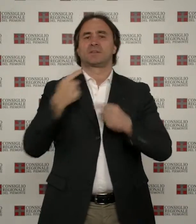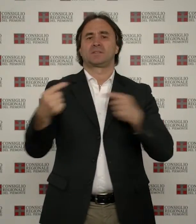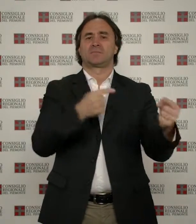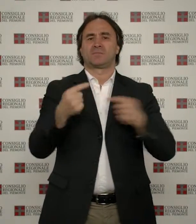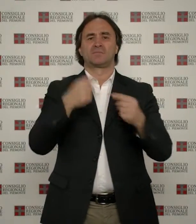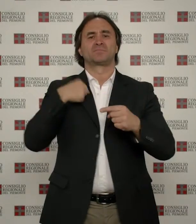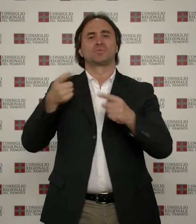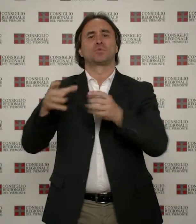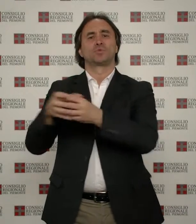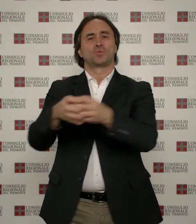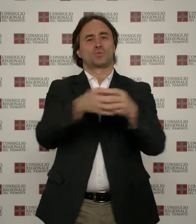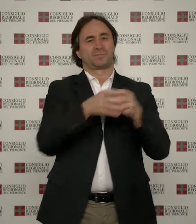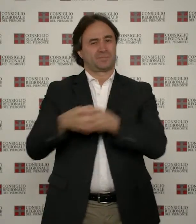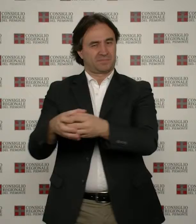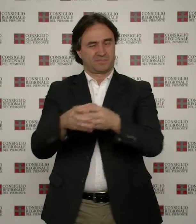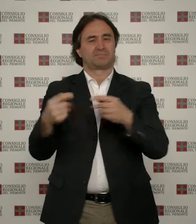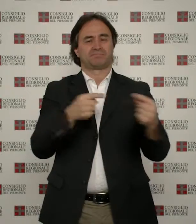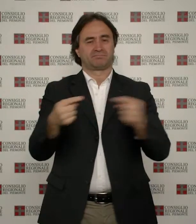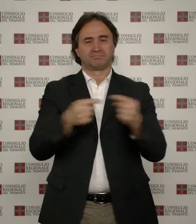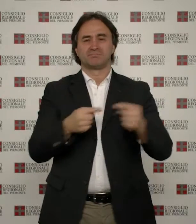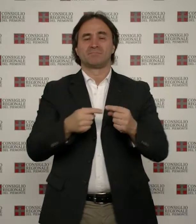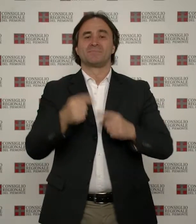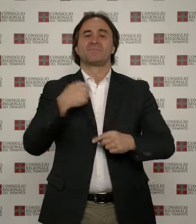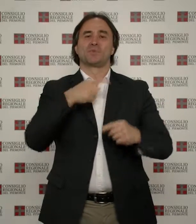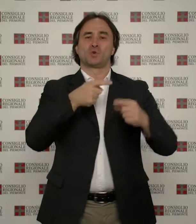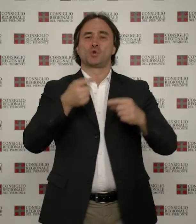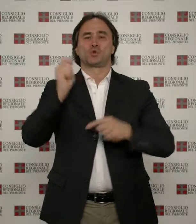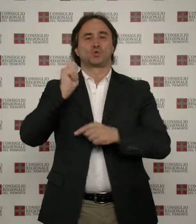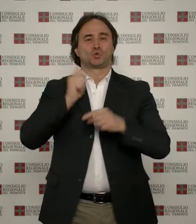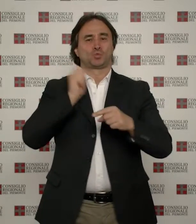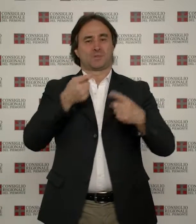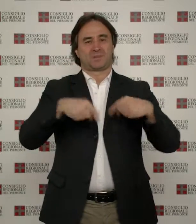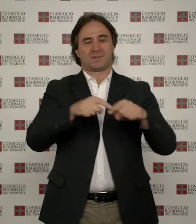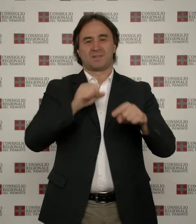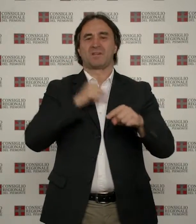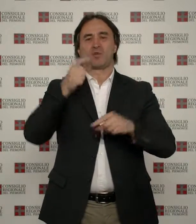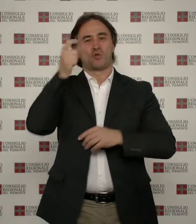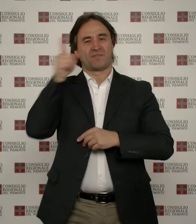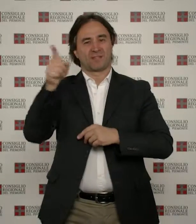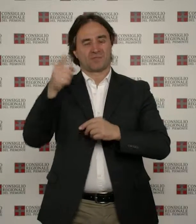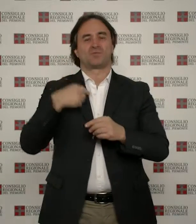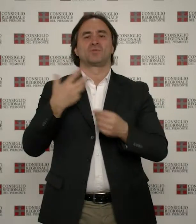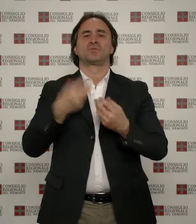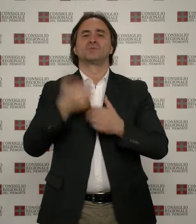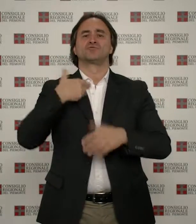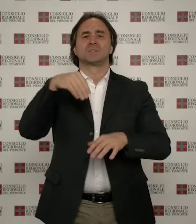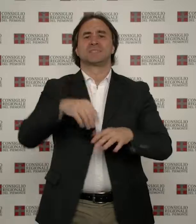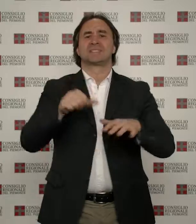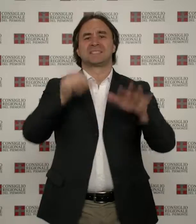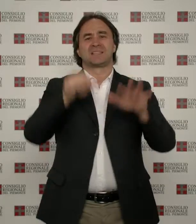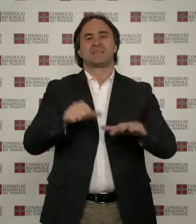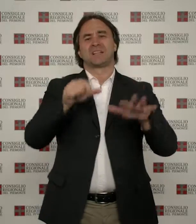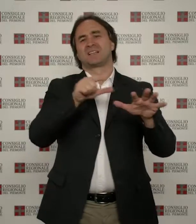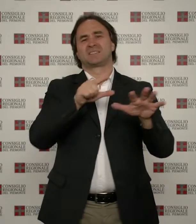i gruppi consiliari. La Giunta ha ricordato che il Piemonte, come da intesa con il Governo, ospita 6.167